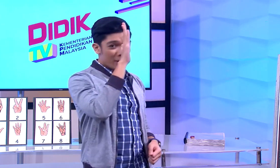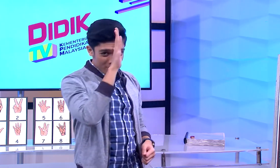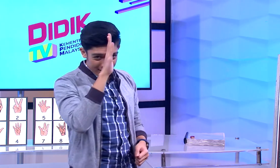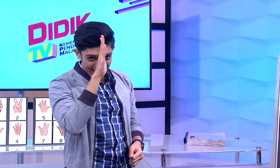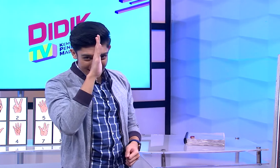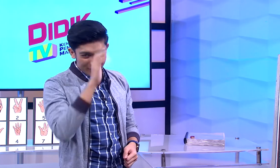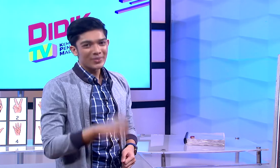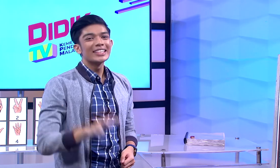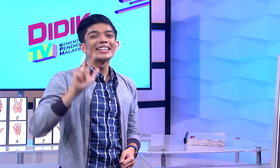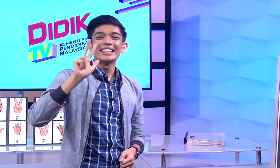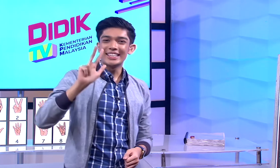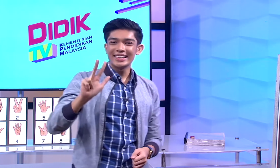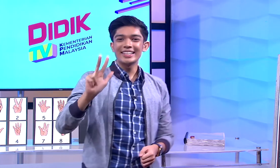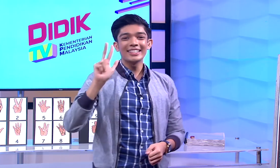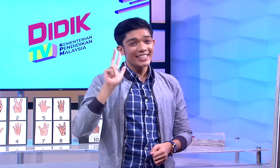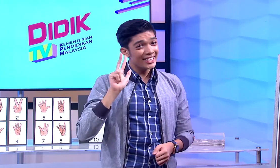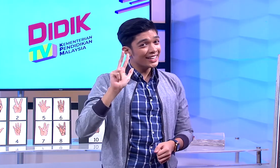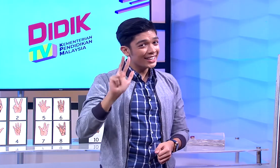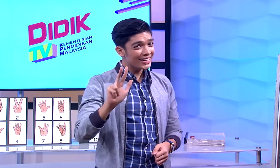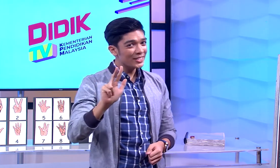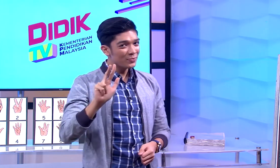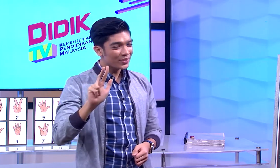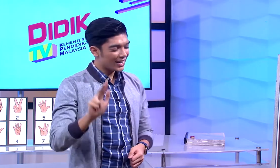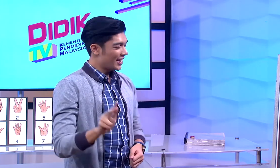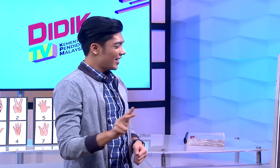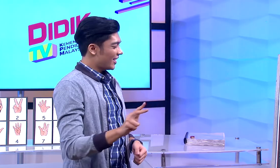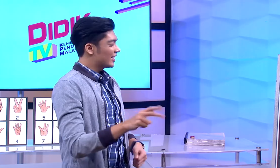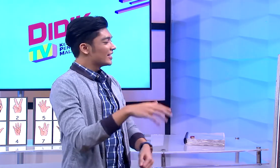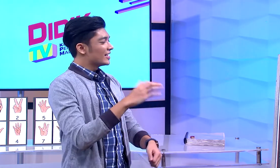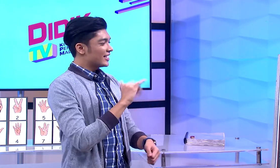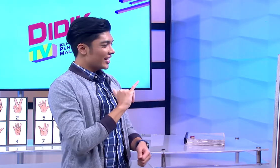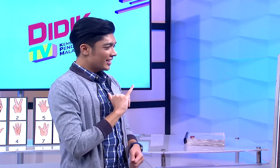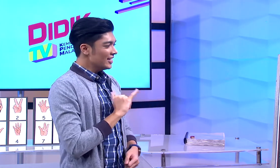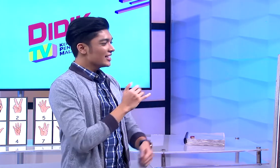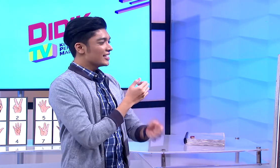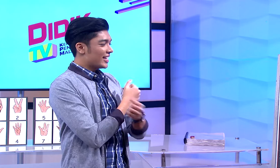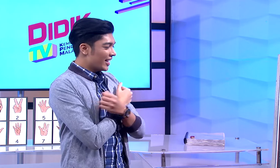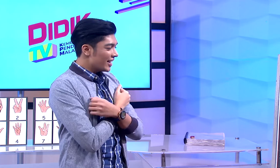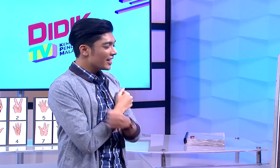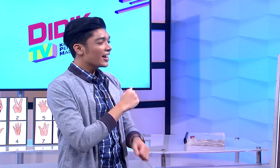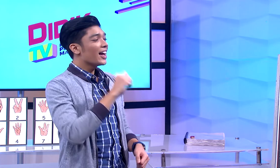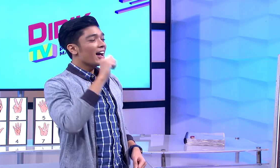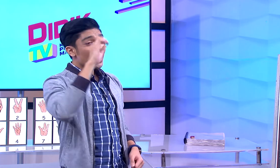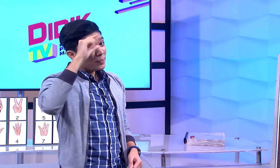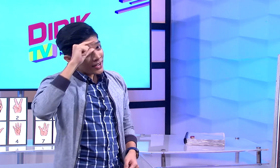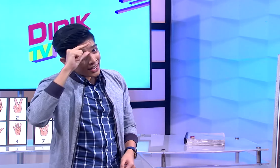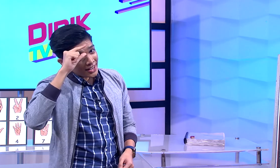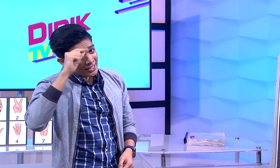ngebet di G3 Saya sayang abang